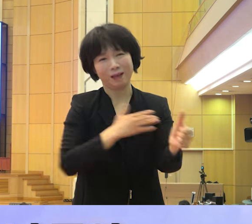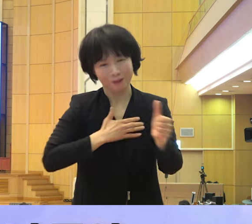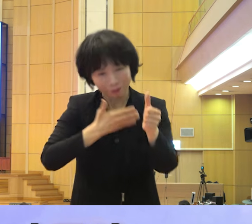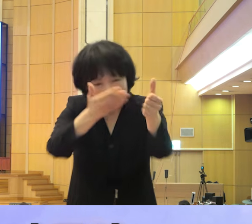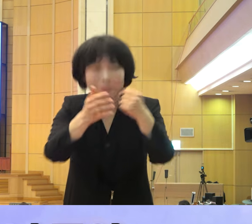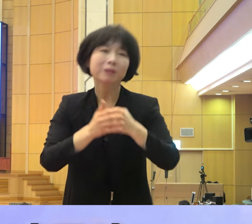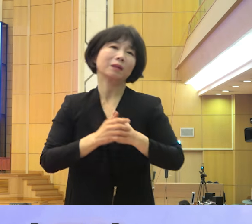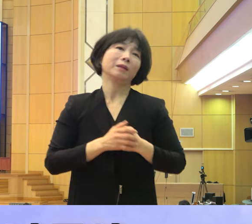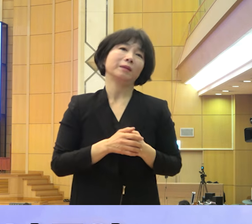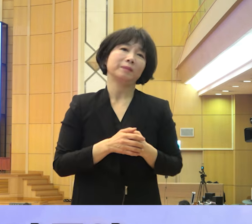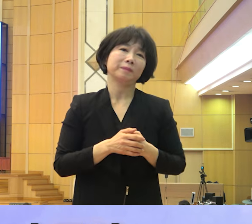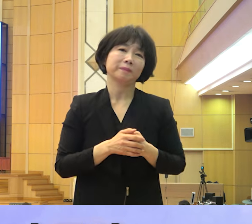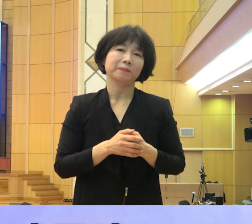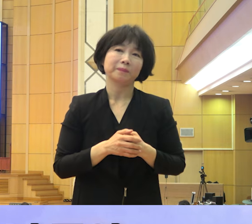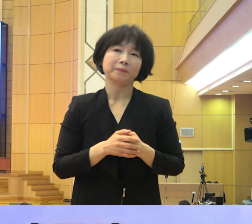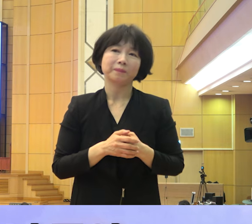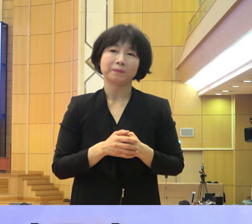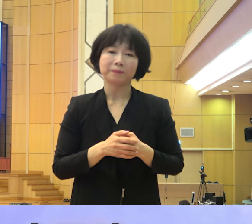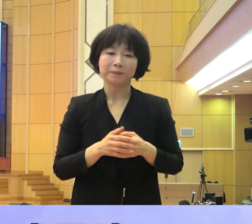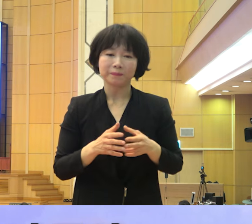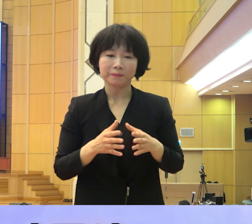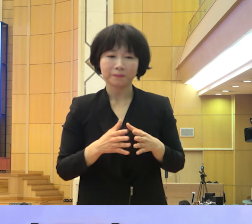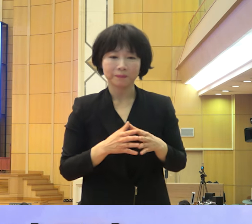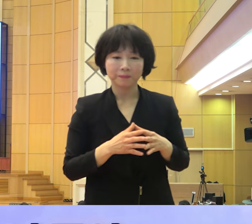안드레, 안 그래?